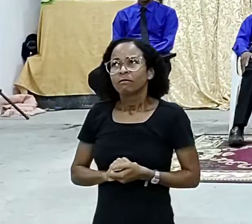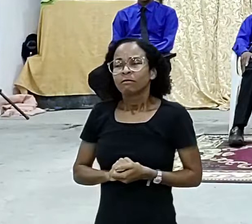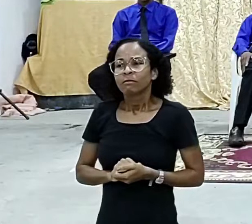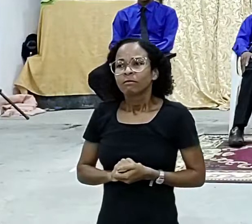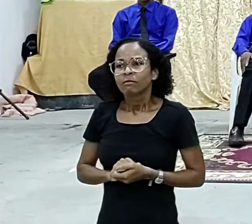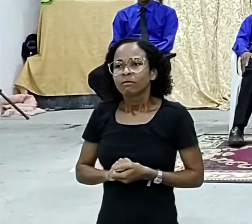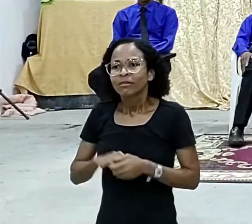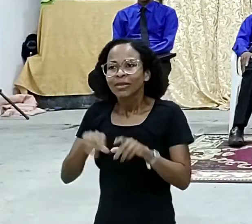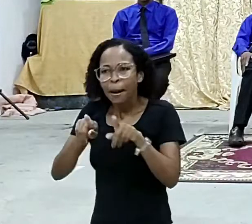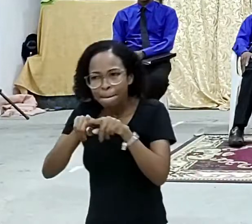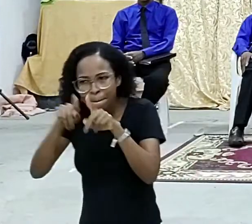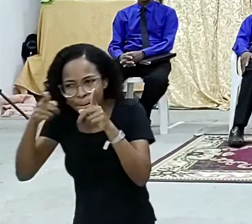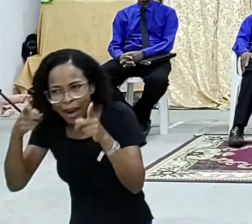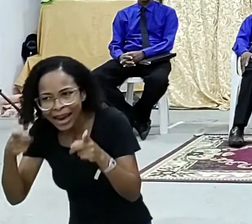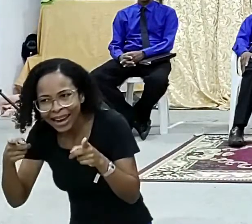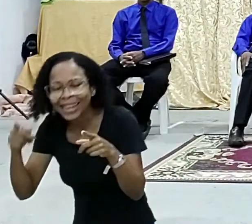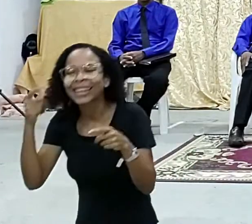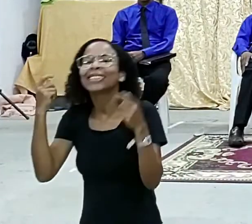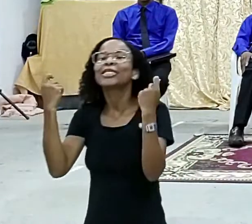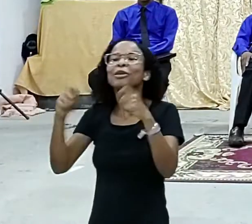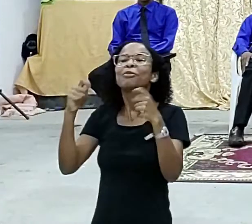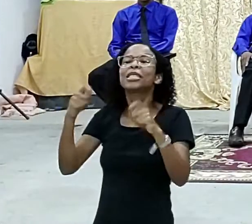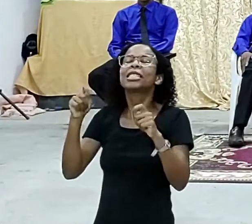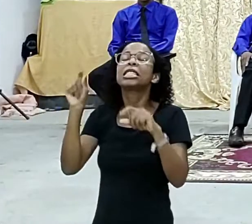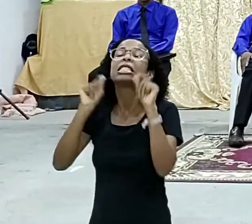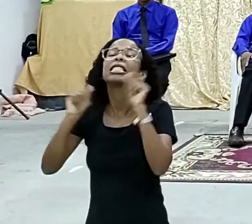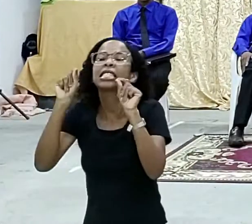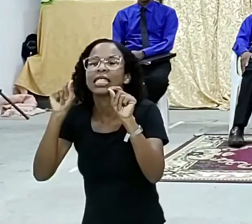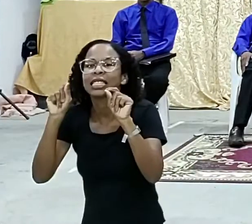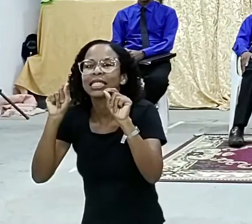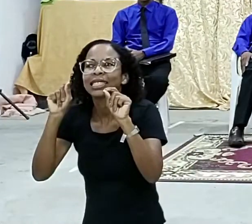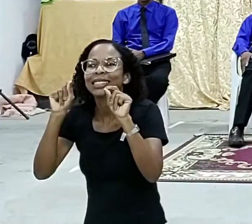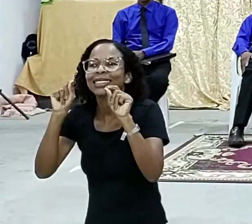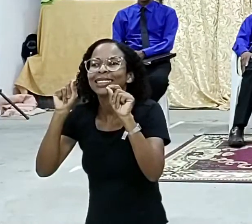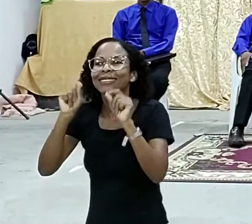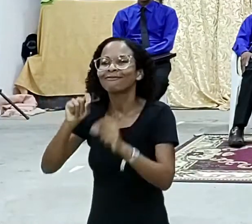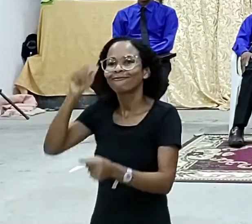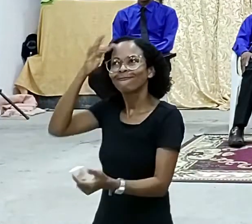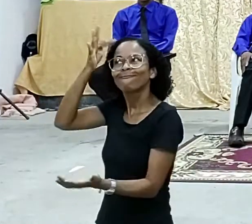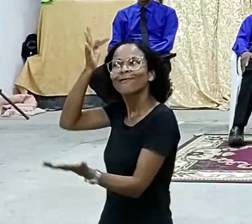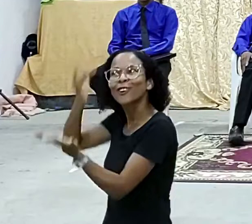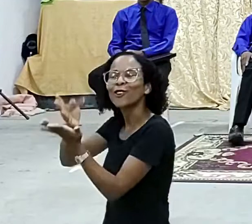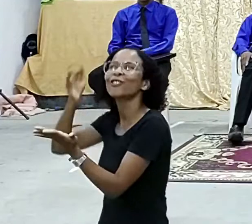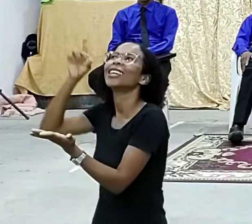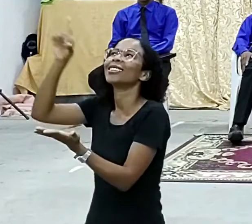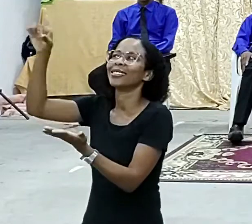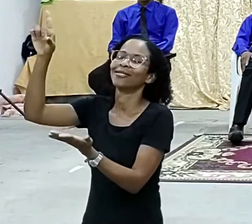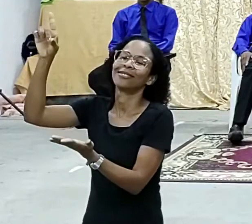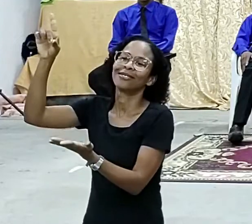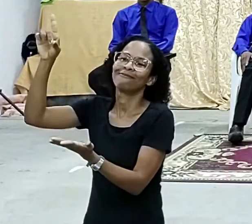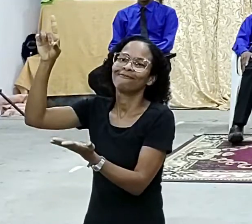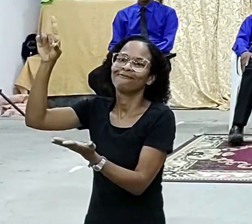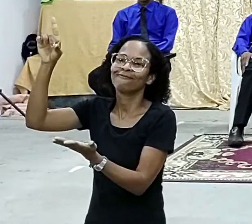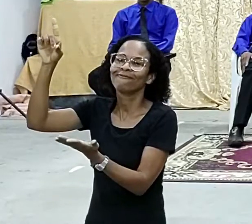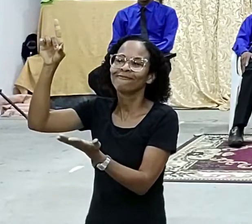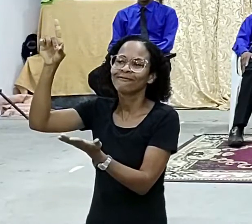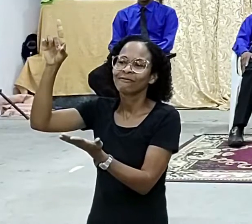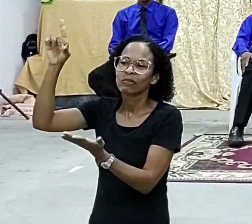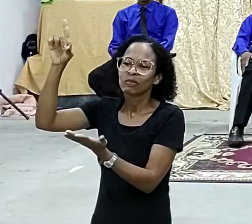isso, para que Ele faça grandes coisas em nossas vidas, é preciso nós confiarmos.